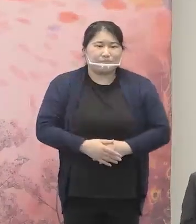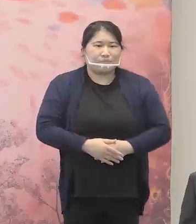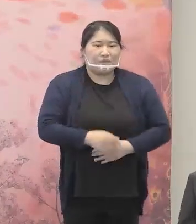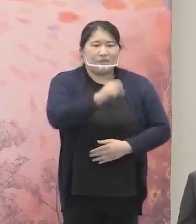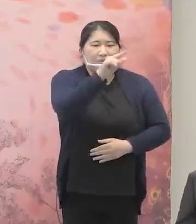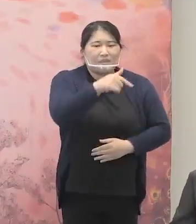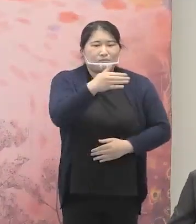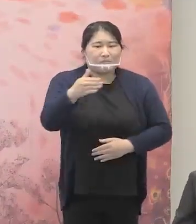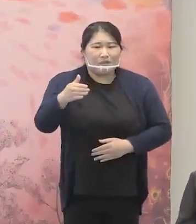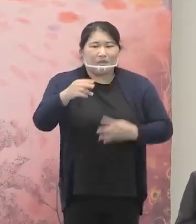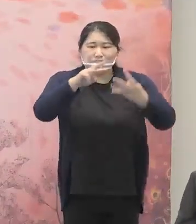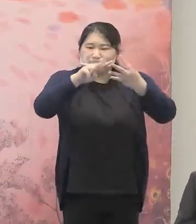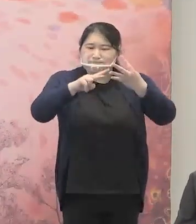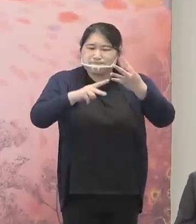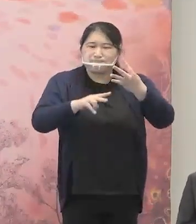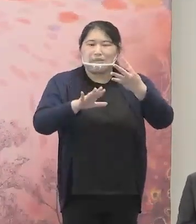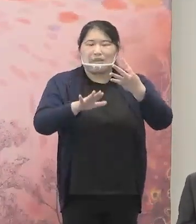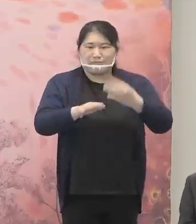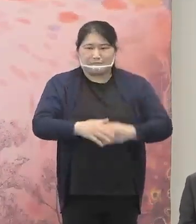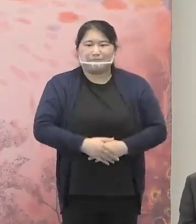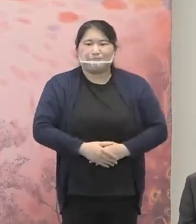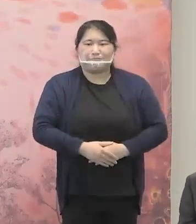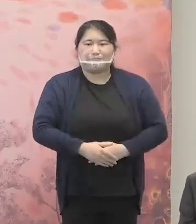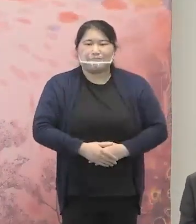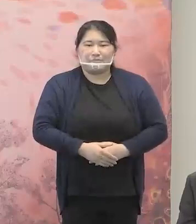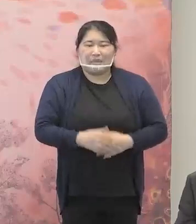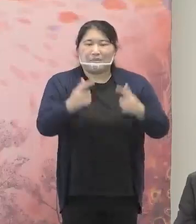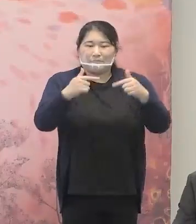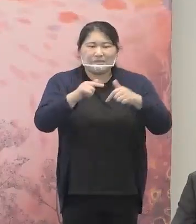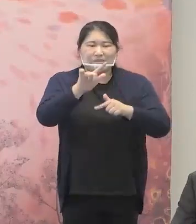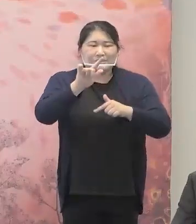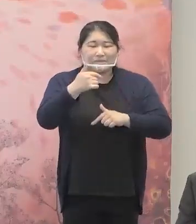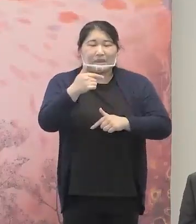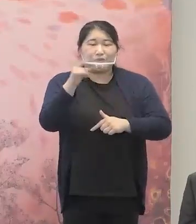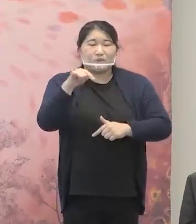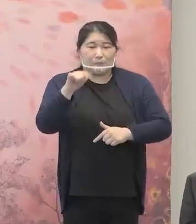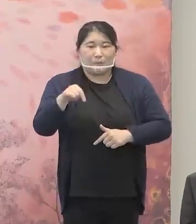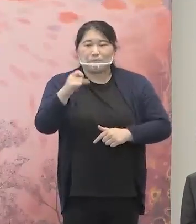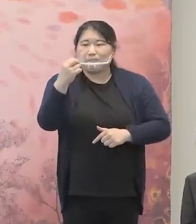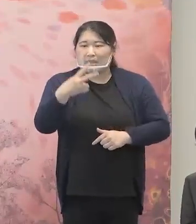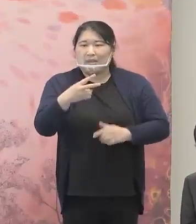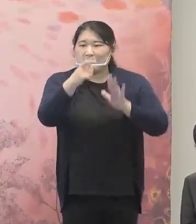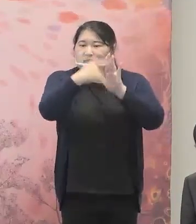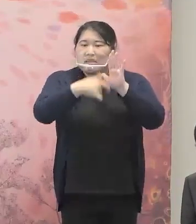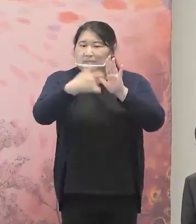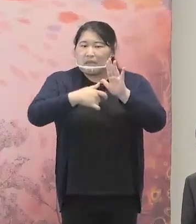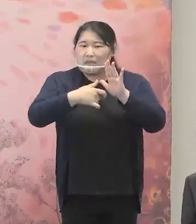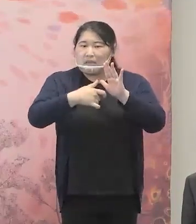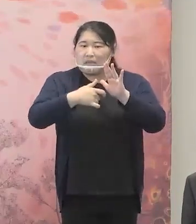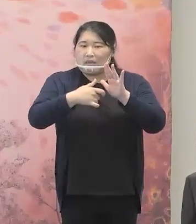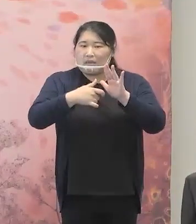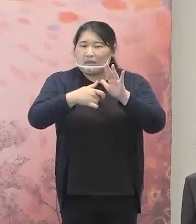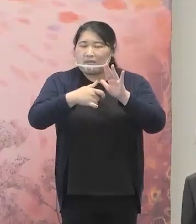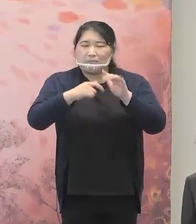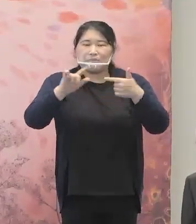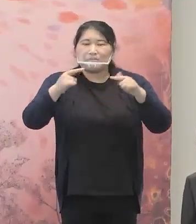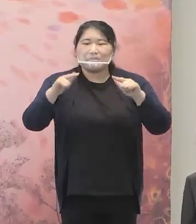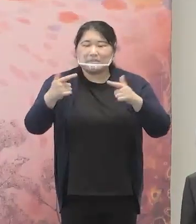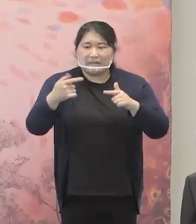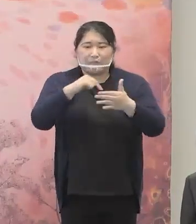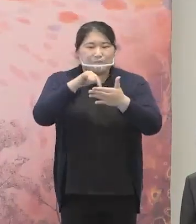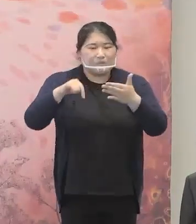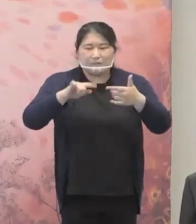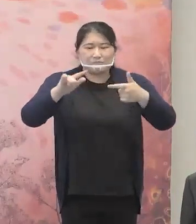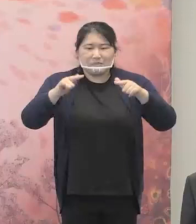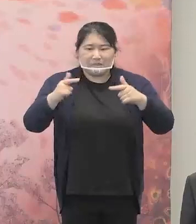にそれぞれ違うパーソナリティをお迎えして、またテーマも異なる形でお伝えをしてい